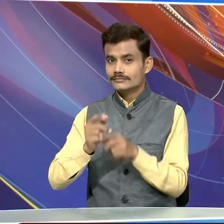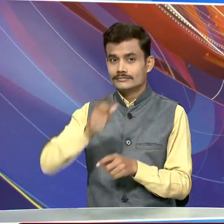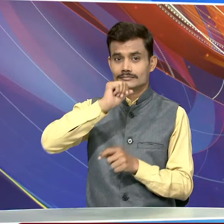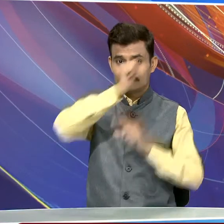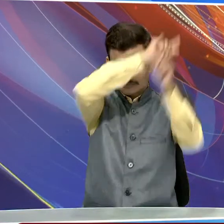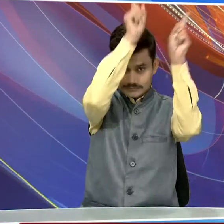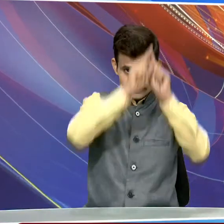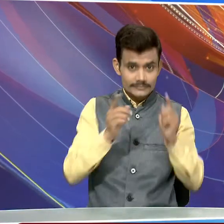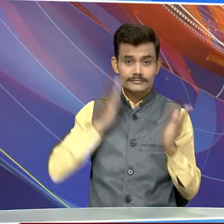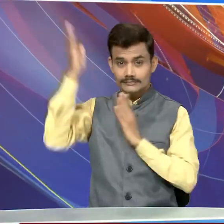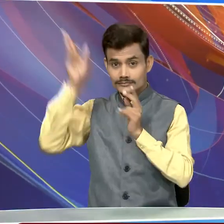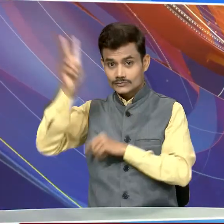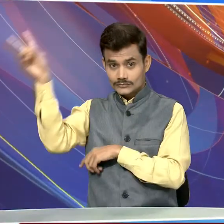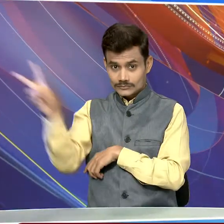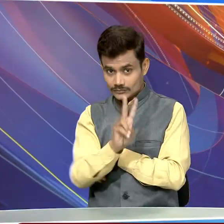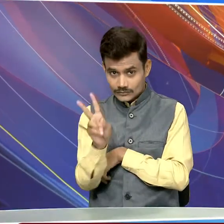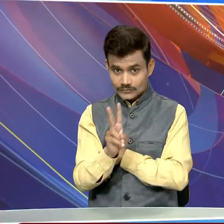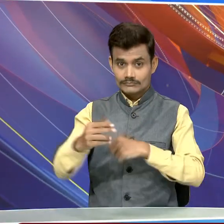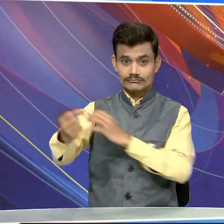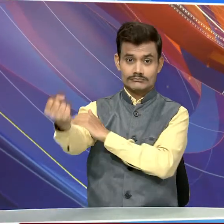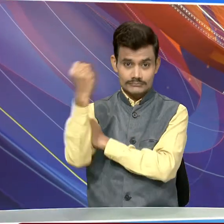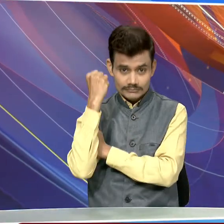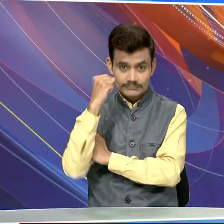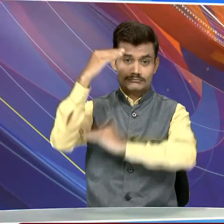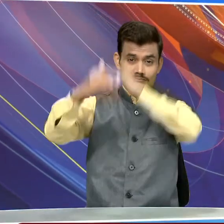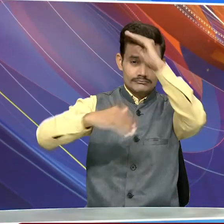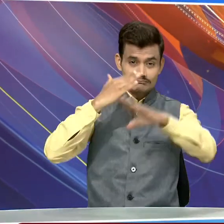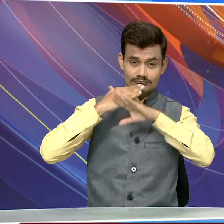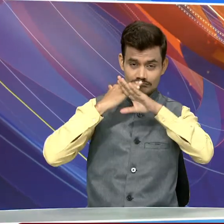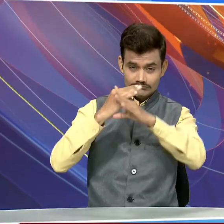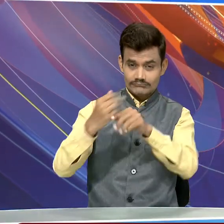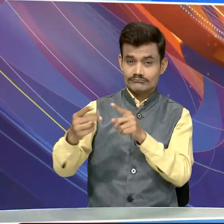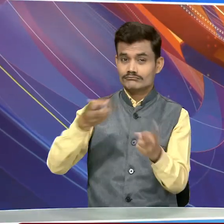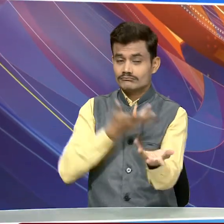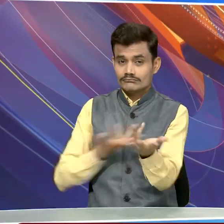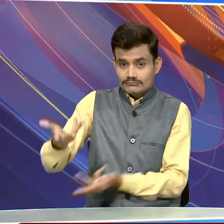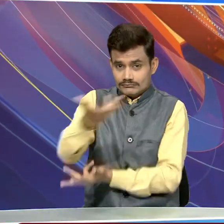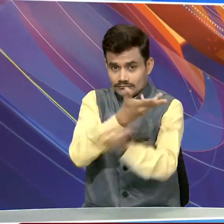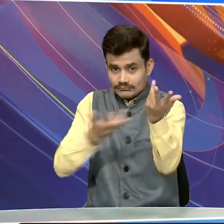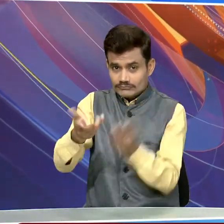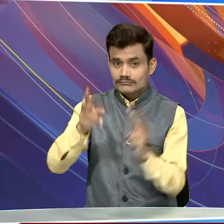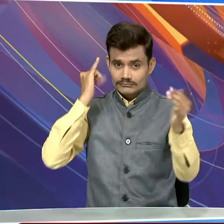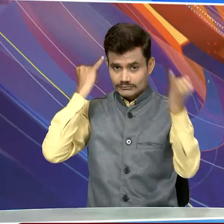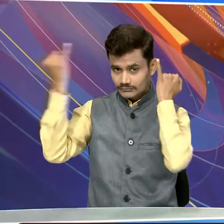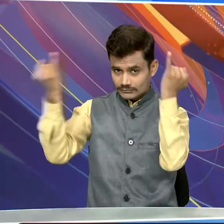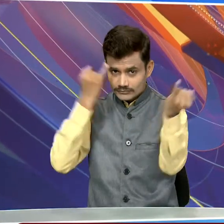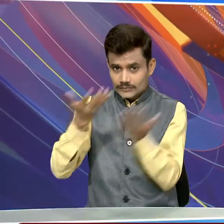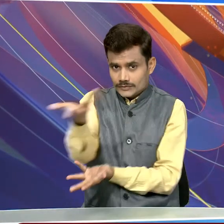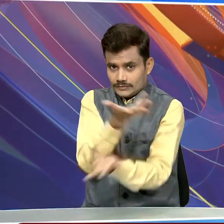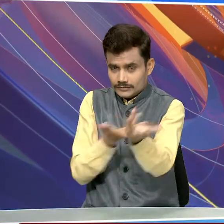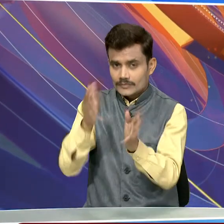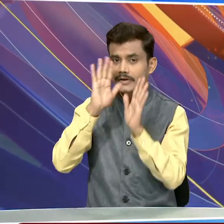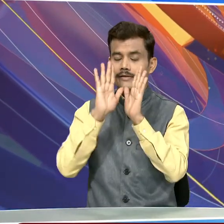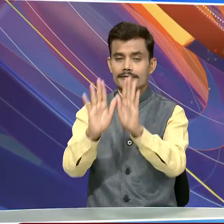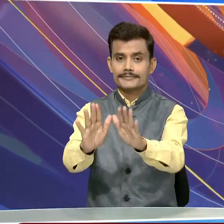वार्ता। दोनों देशों के बीच रक्षा सहयोग और अधिक मजबूत करने की संभावनाओं पर होगा विचार विमर्श।